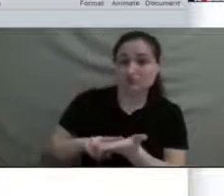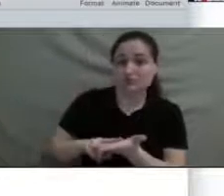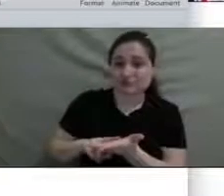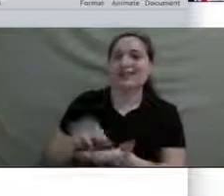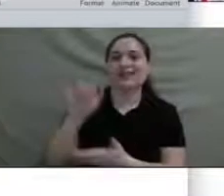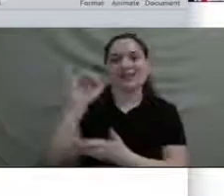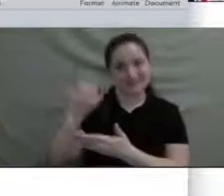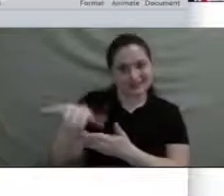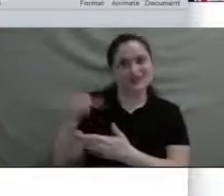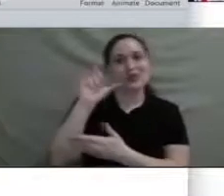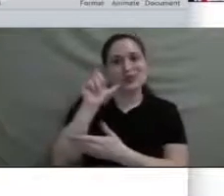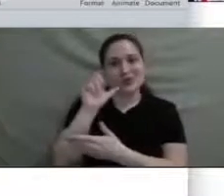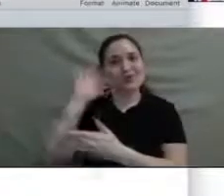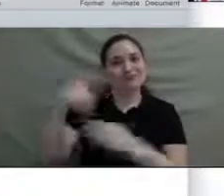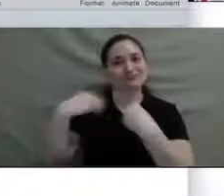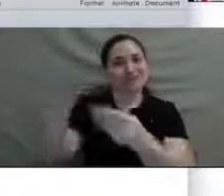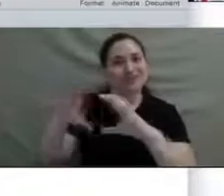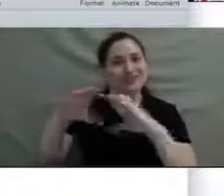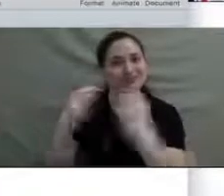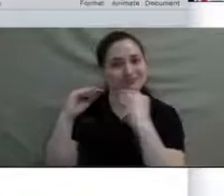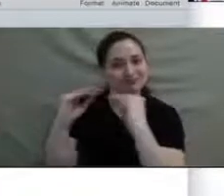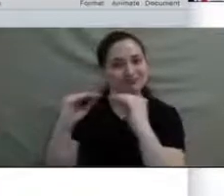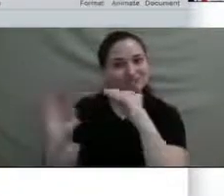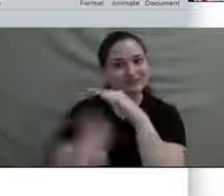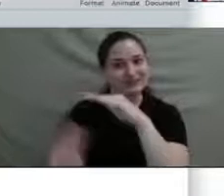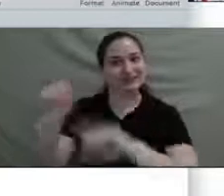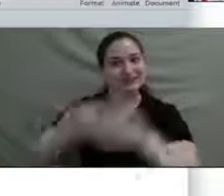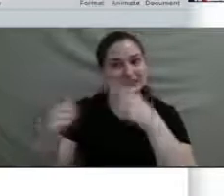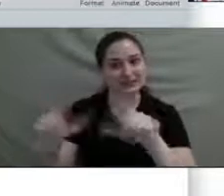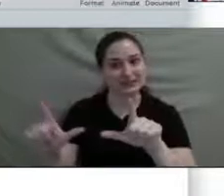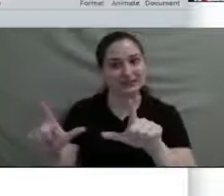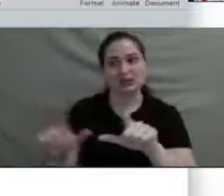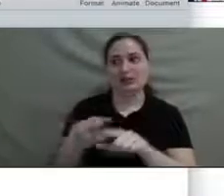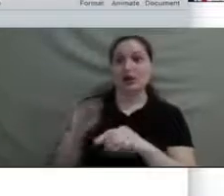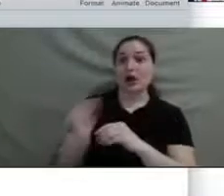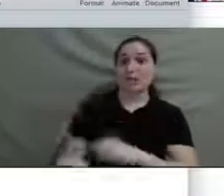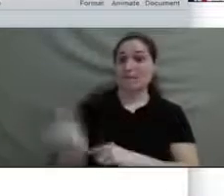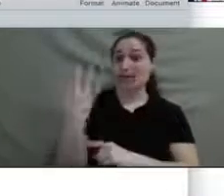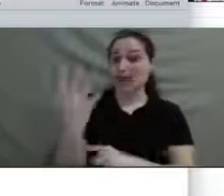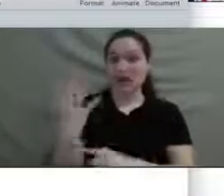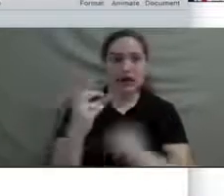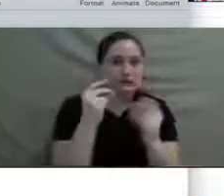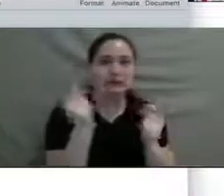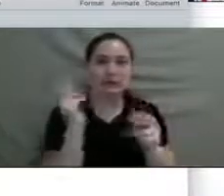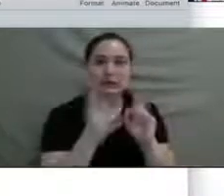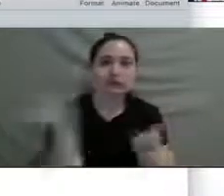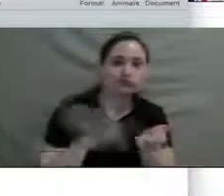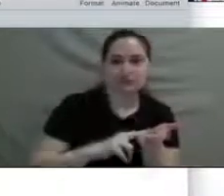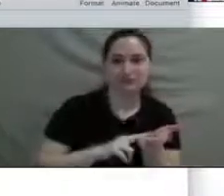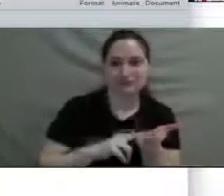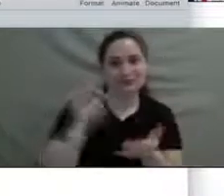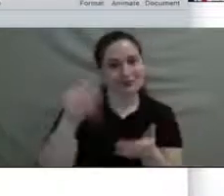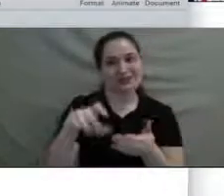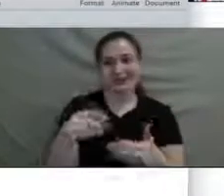esos son los que van a recibir el taller de básico de lenguaje de señas para los psicólogos. Muchas gracias y pasen feliz resto de la